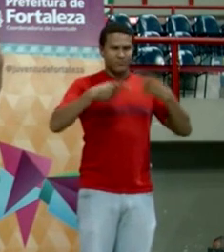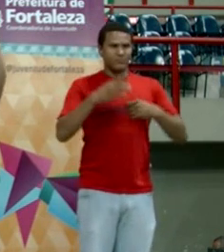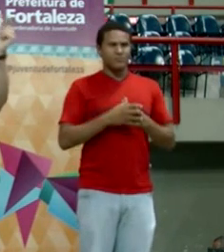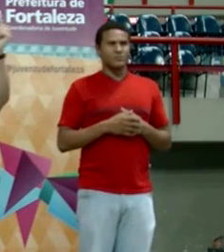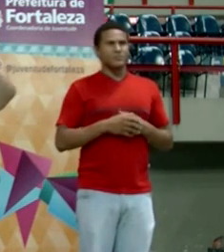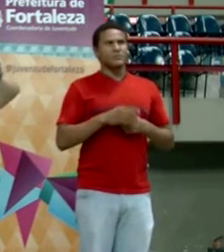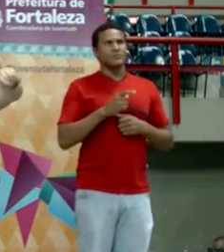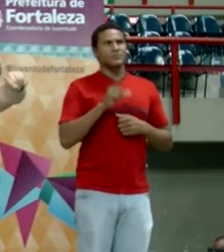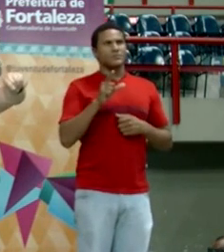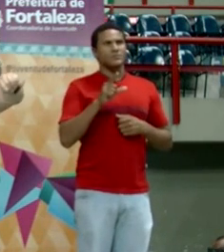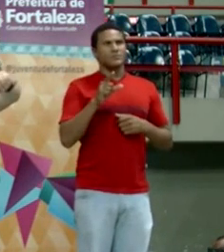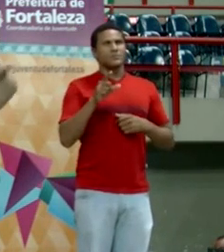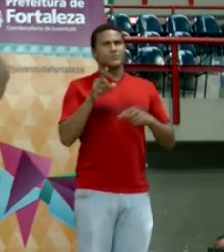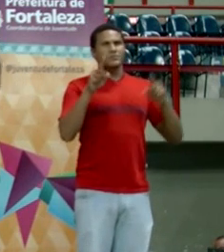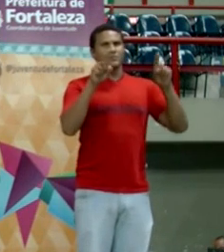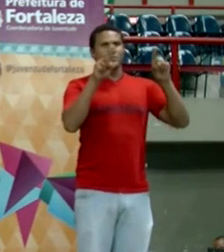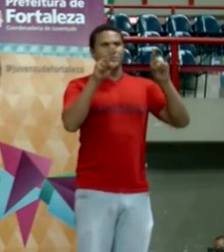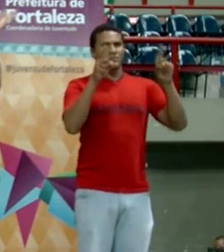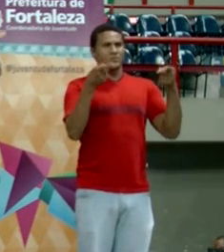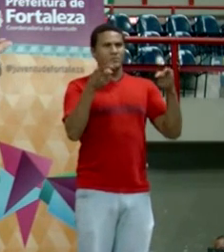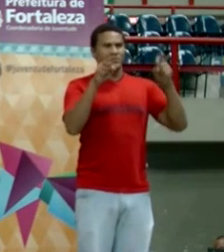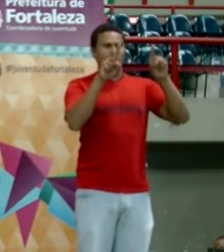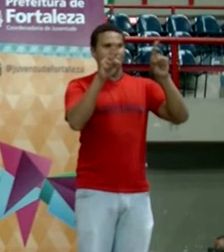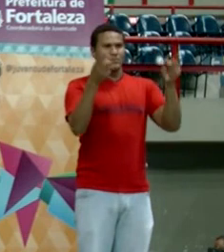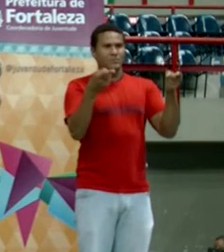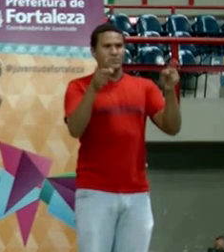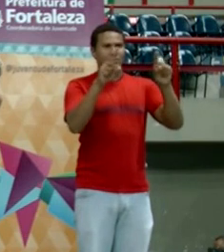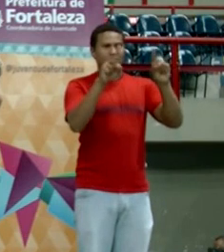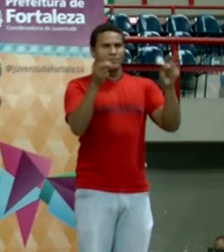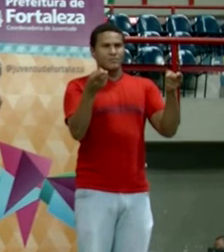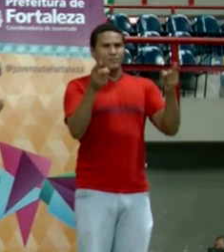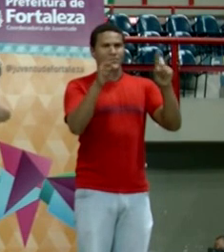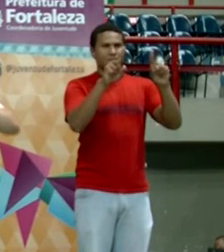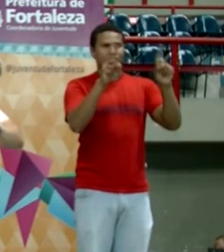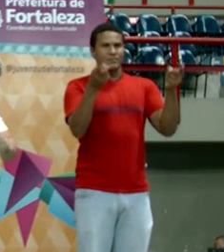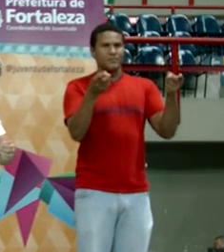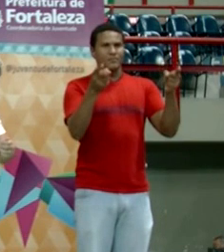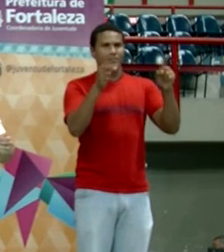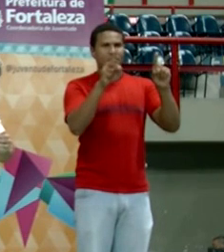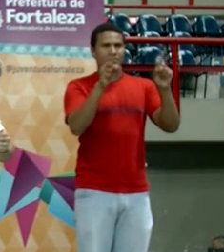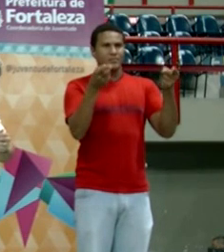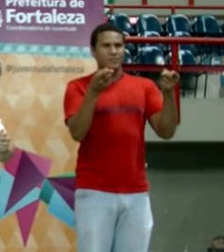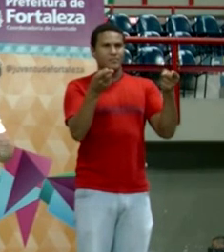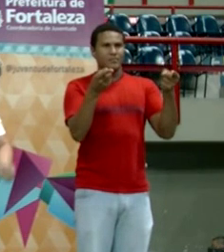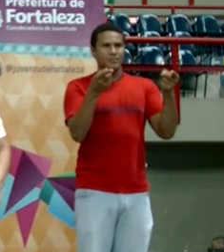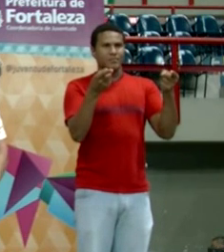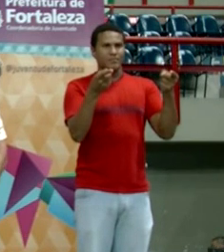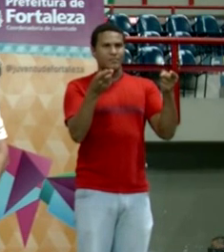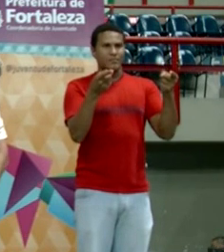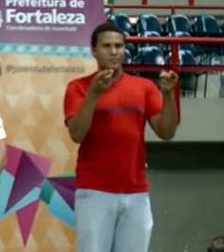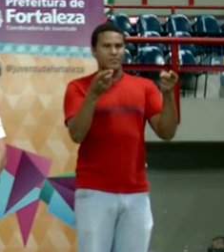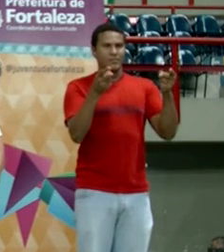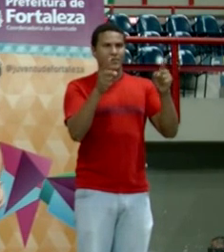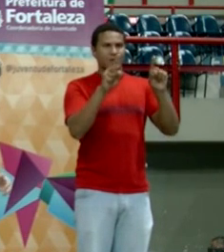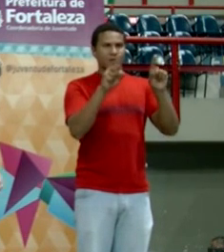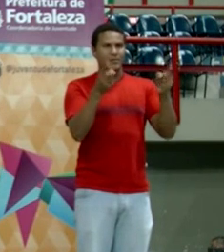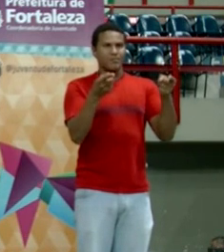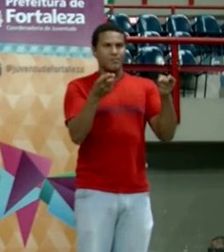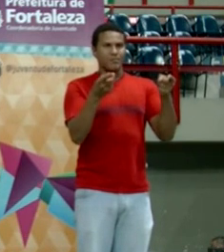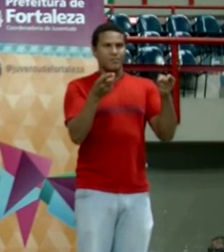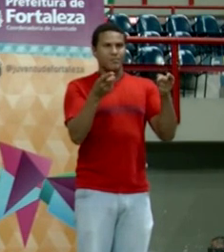o nome daquele negócio, não é conchete, é? Na matemática. É conchete? Chave, né?